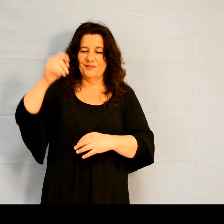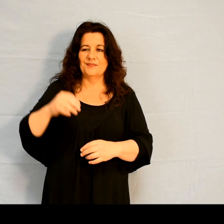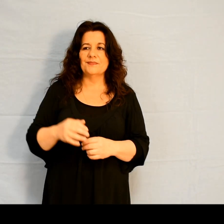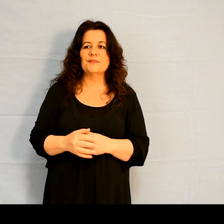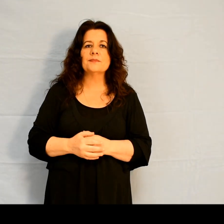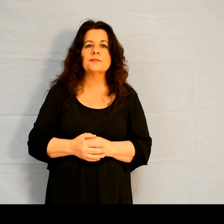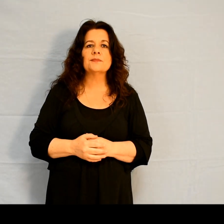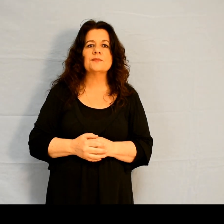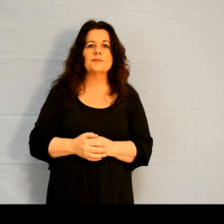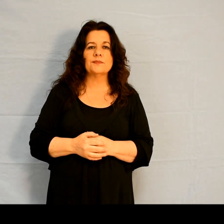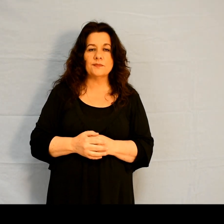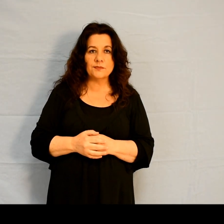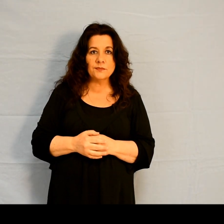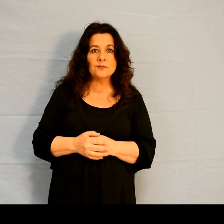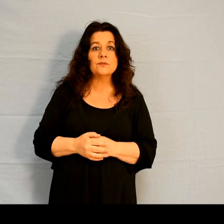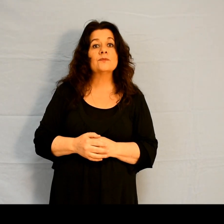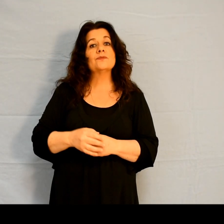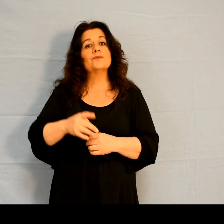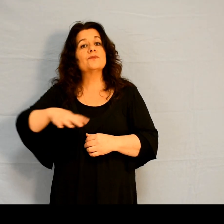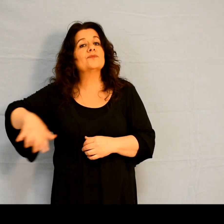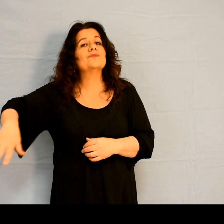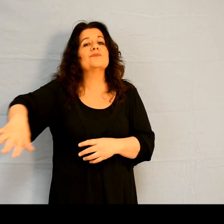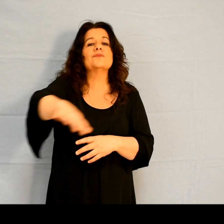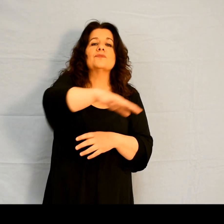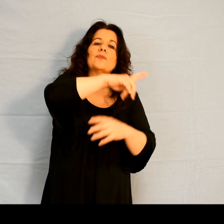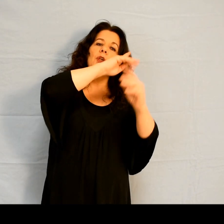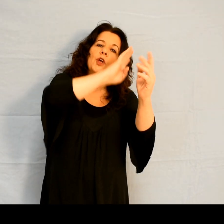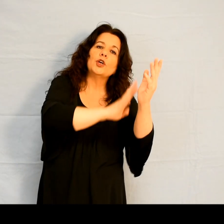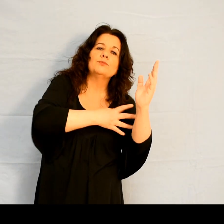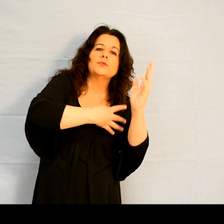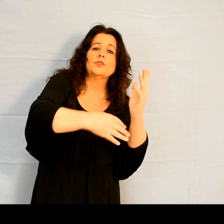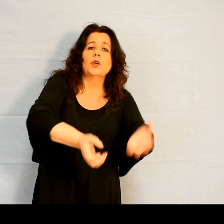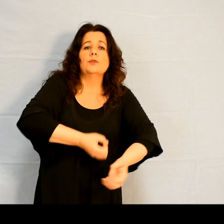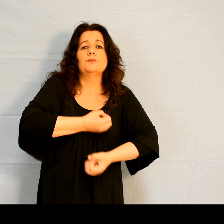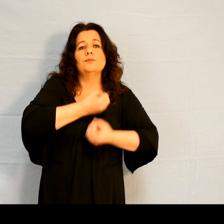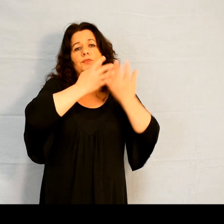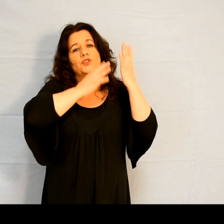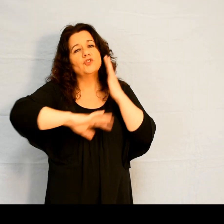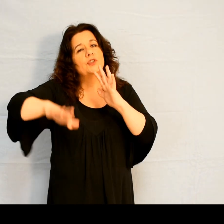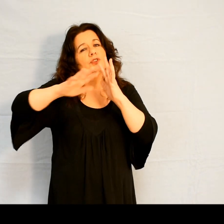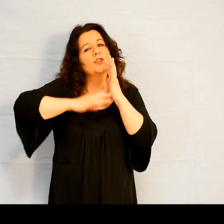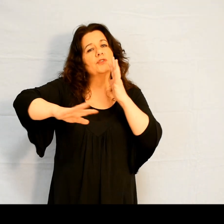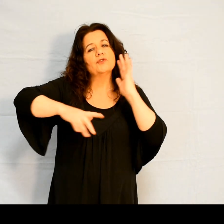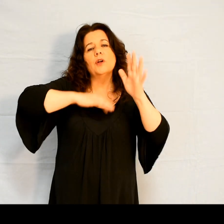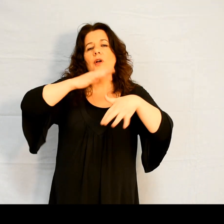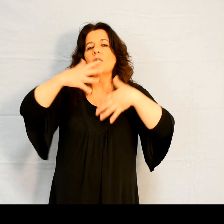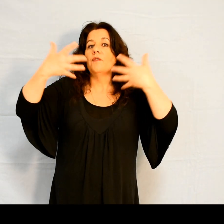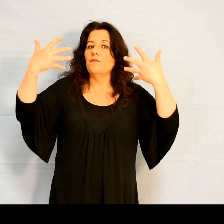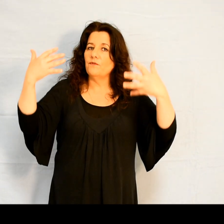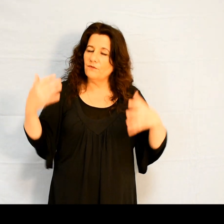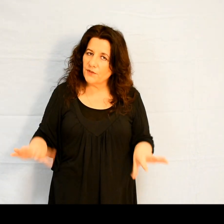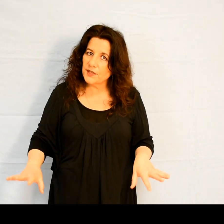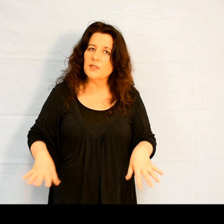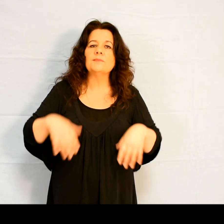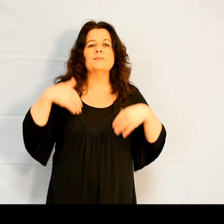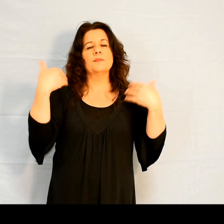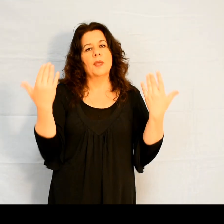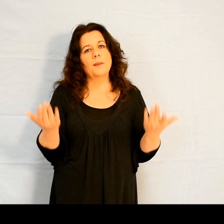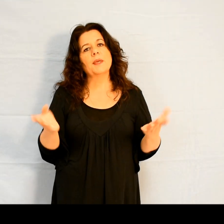Après avoir chanté les psaumes, ils partirent pour le mont des Oliviers. Alors Jésus leur dit : «